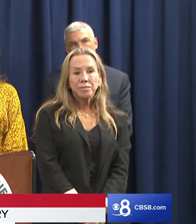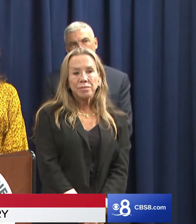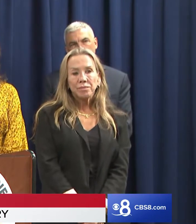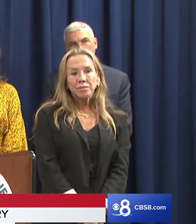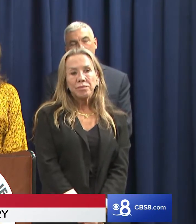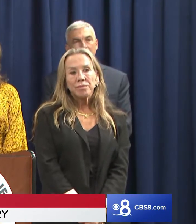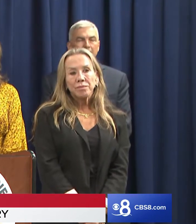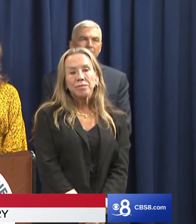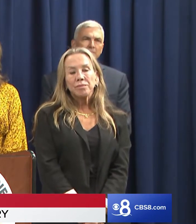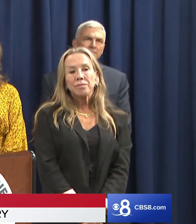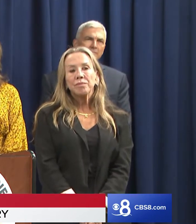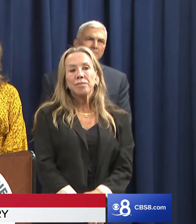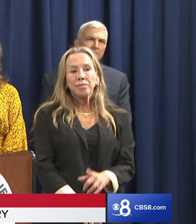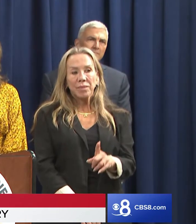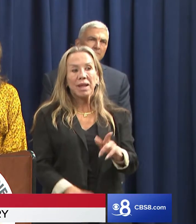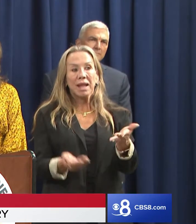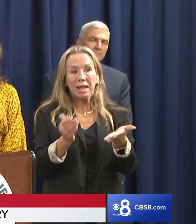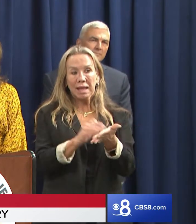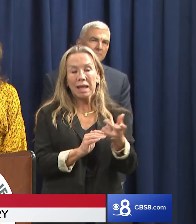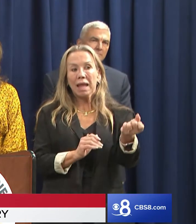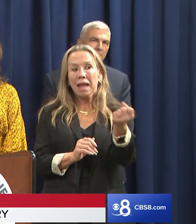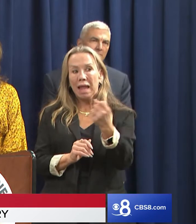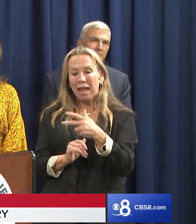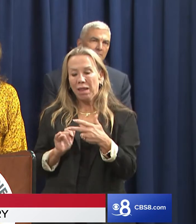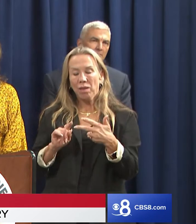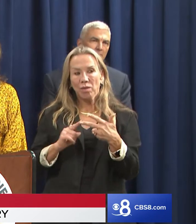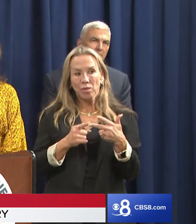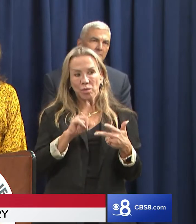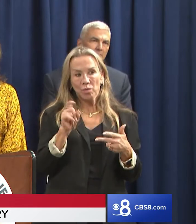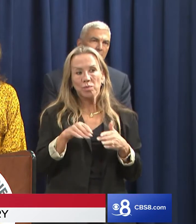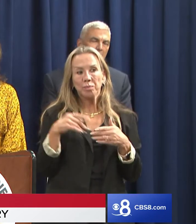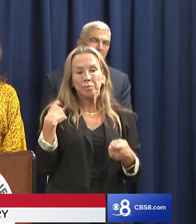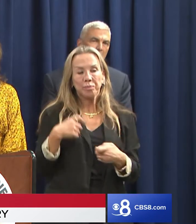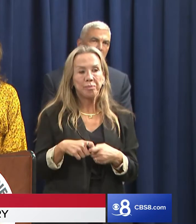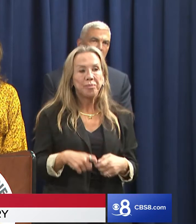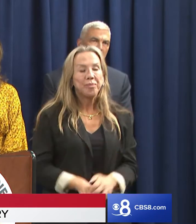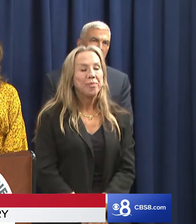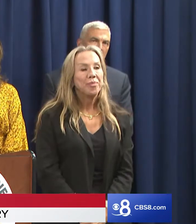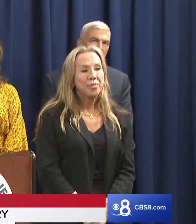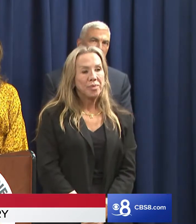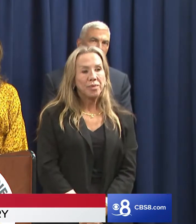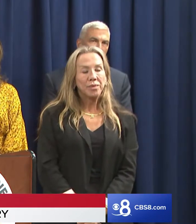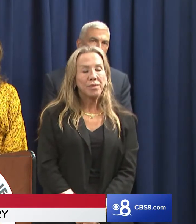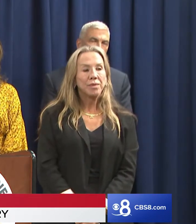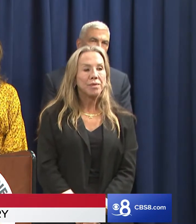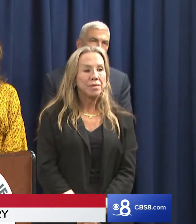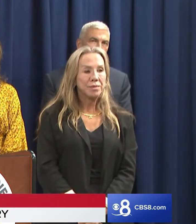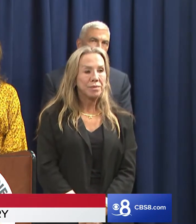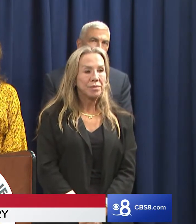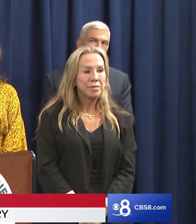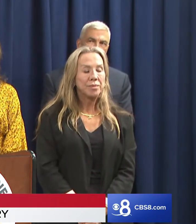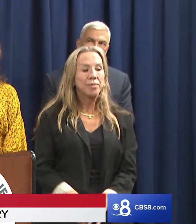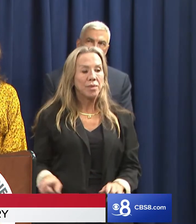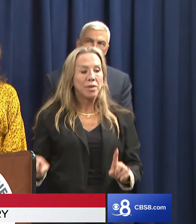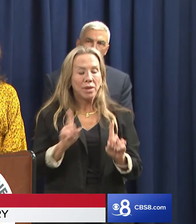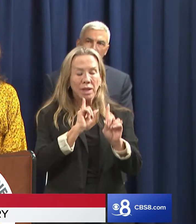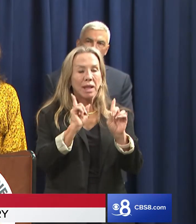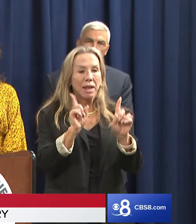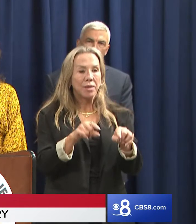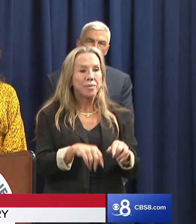información necesaria. Gracias. La recomendación por último para los restaurantes en el área. Sí, la información con los restaurantes es